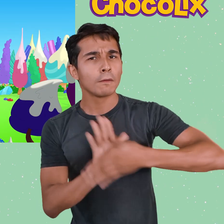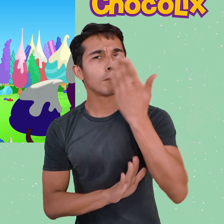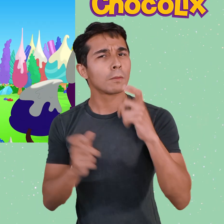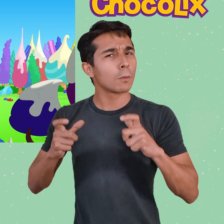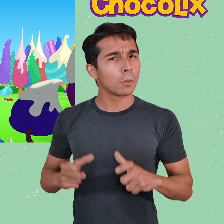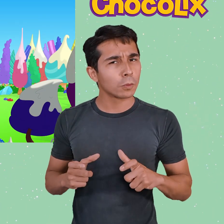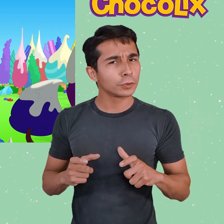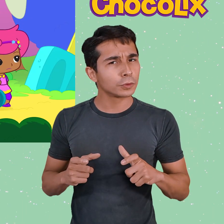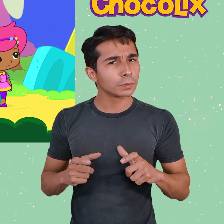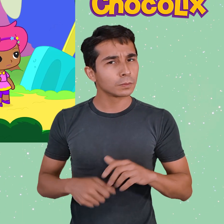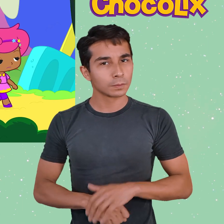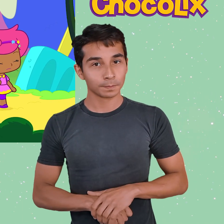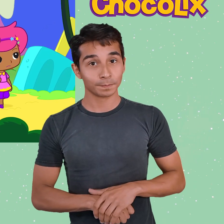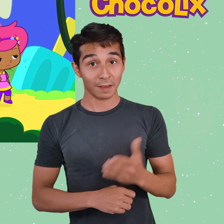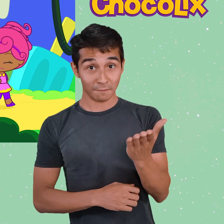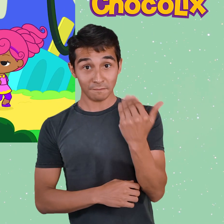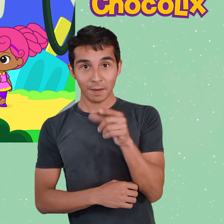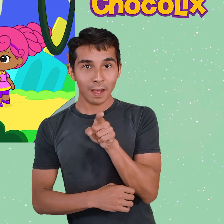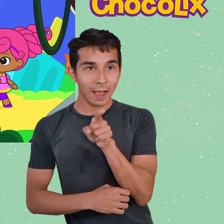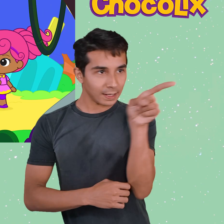Vamos por ali, então.